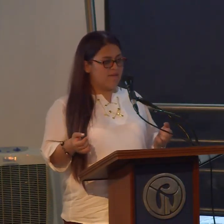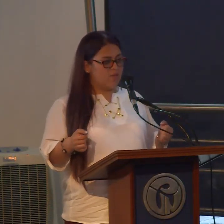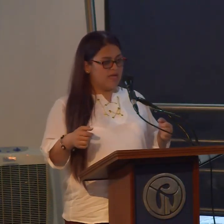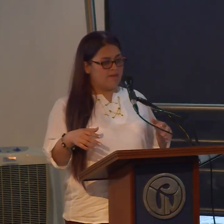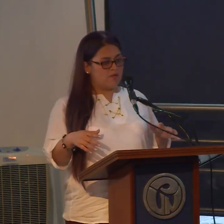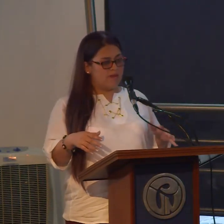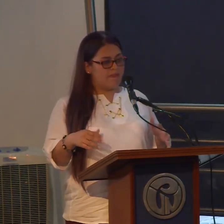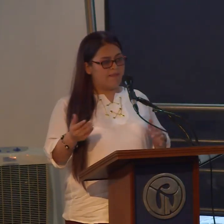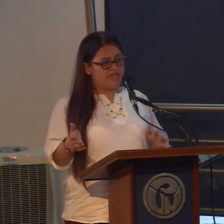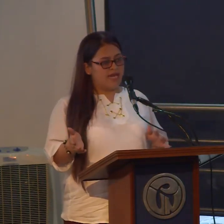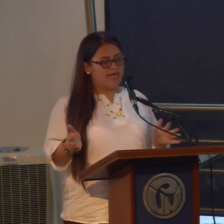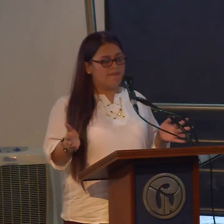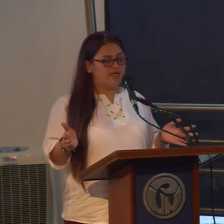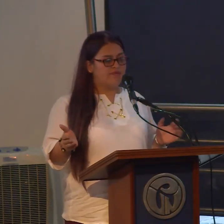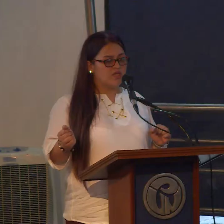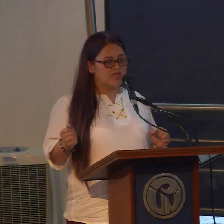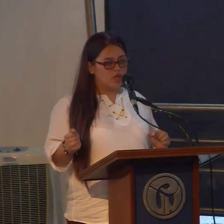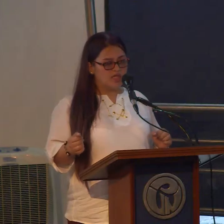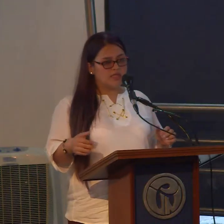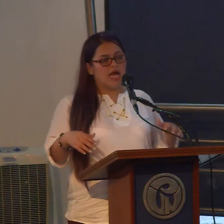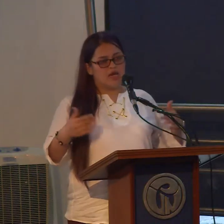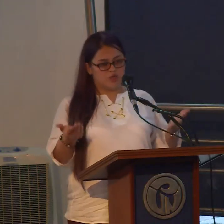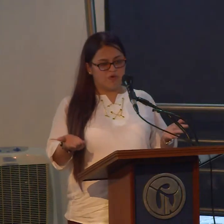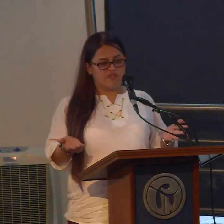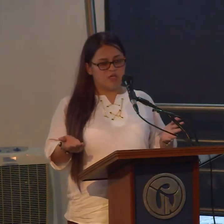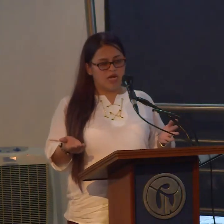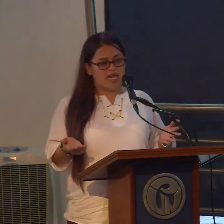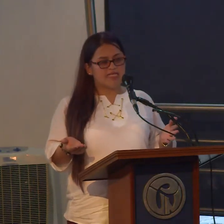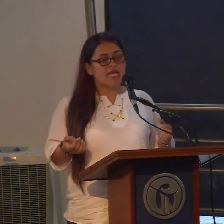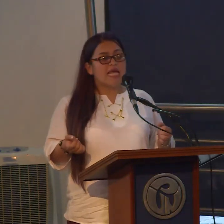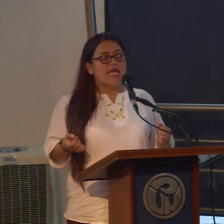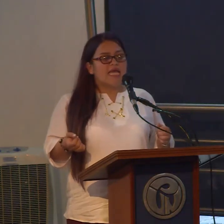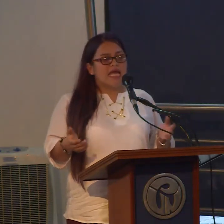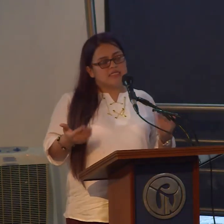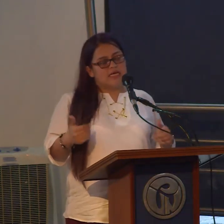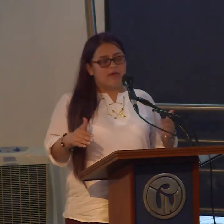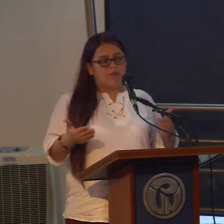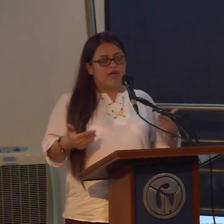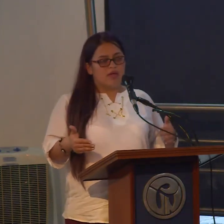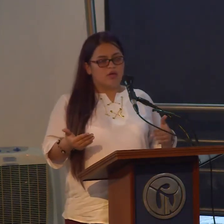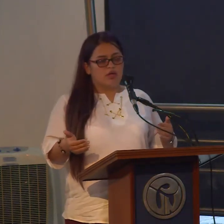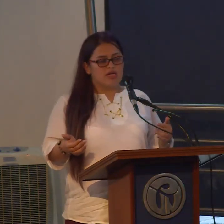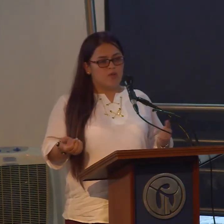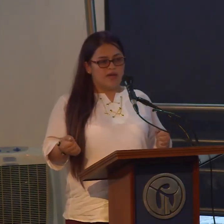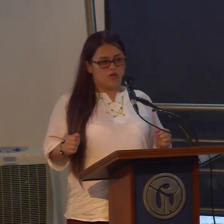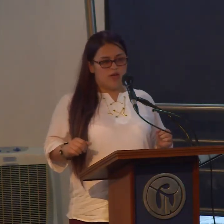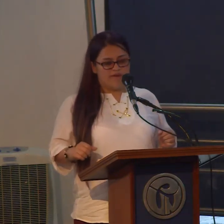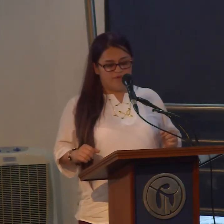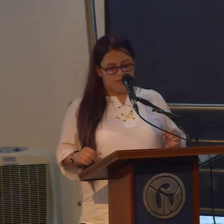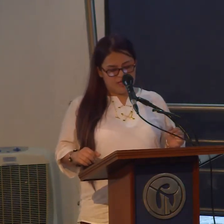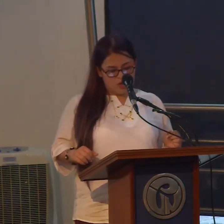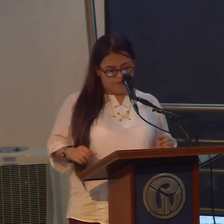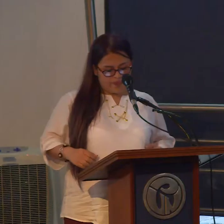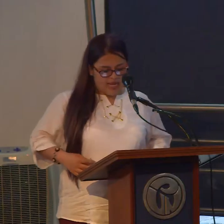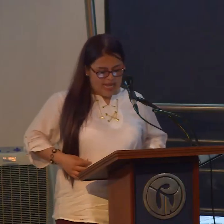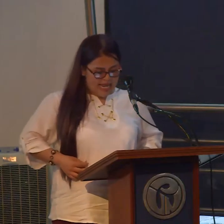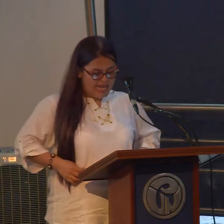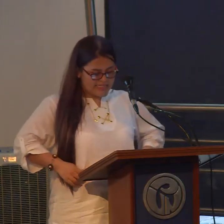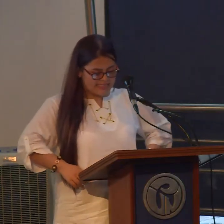que pudiéramos implementar en ambas fundaciones a los profesionales y así poder retomar toda la